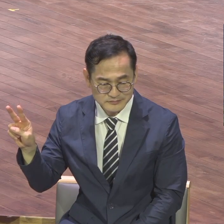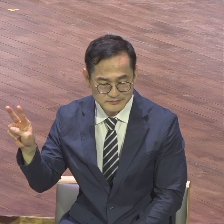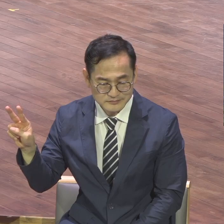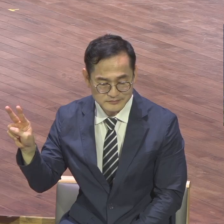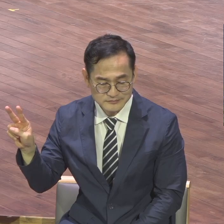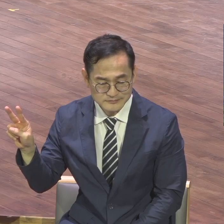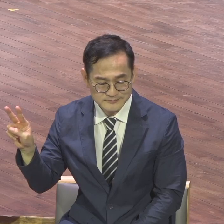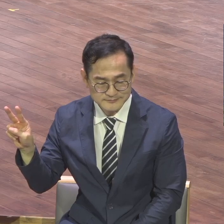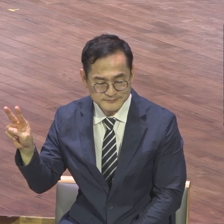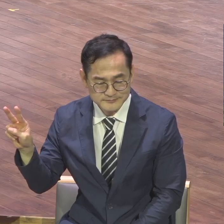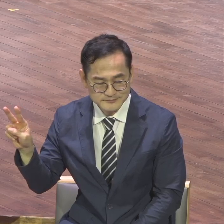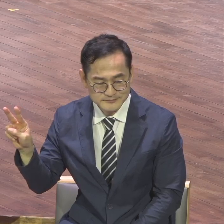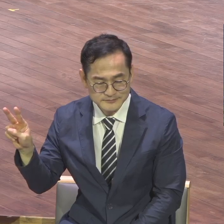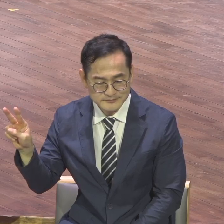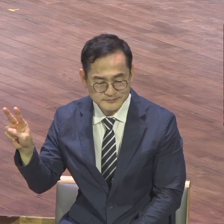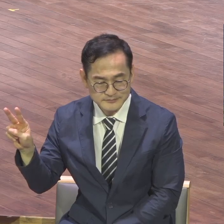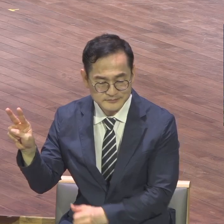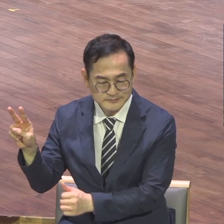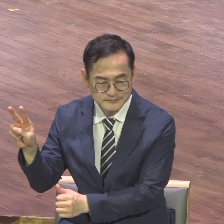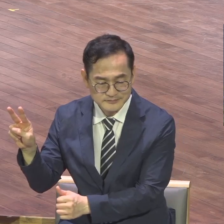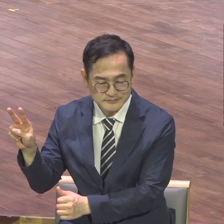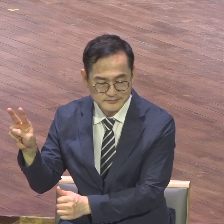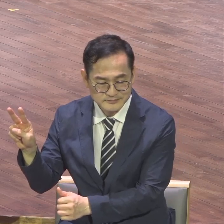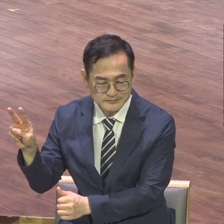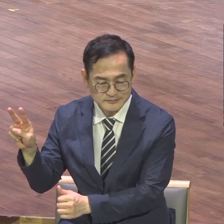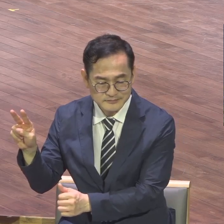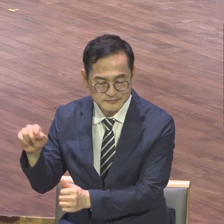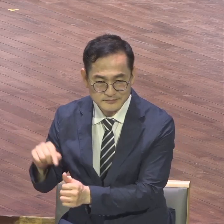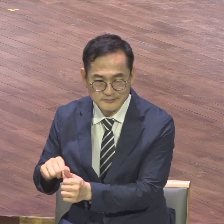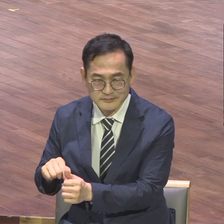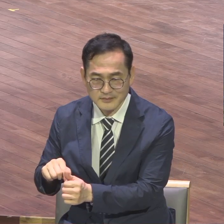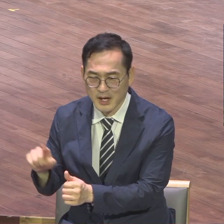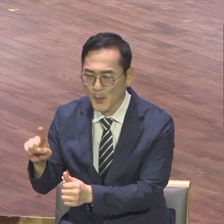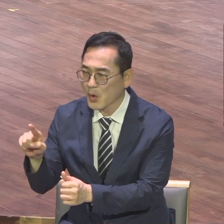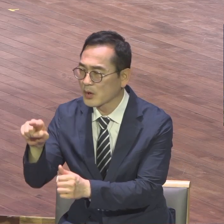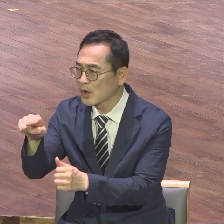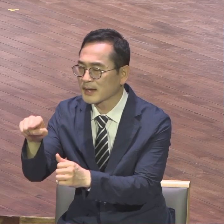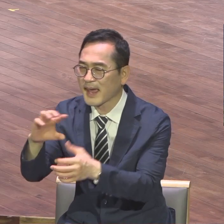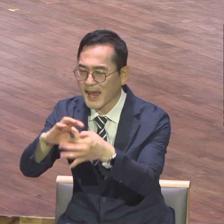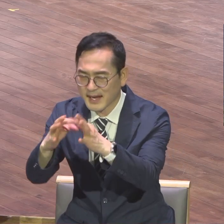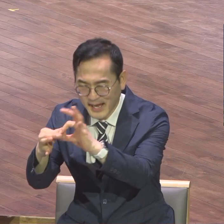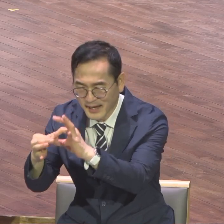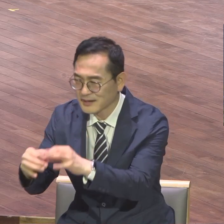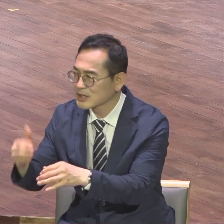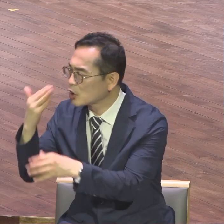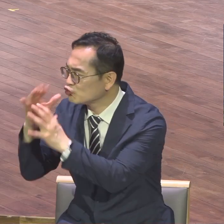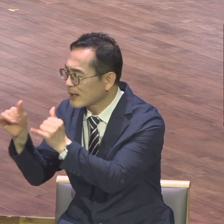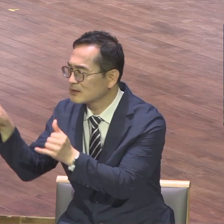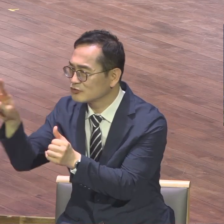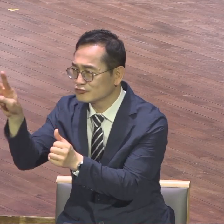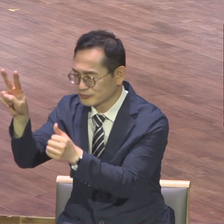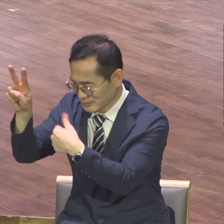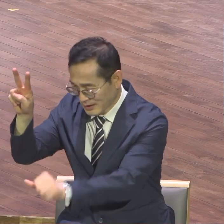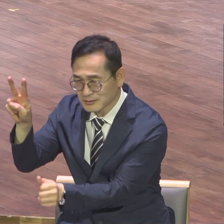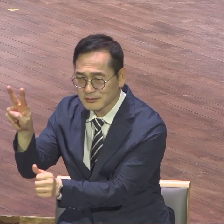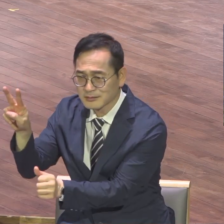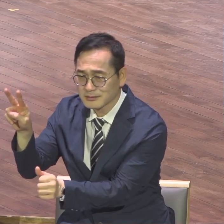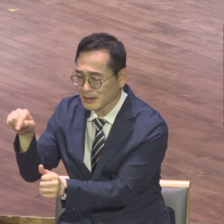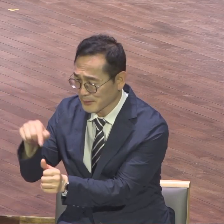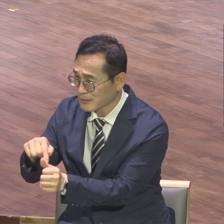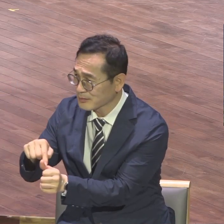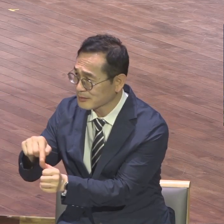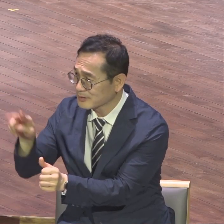Cult Kid라는데 우리말로 하면 제3문화 아이들 그런 뜻이에요. 그러니까